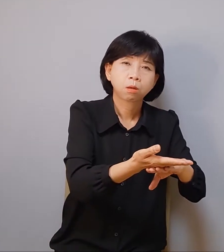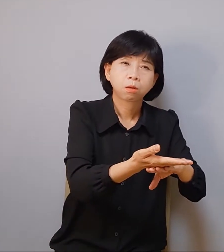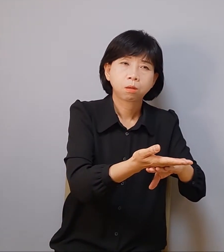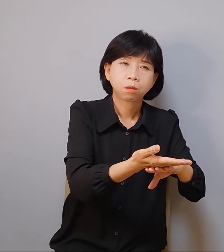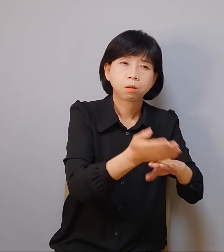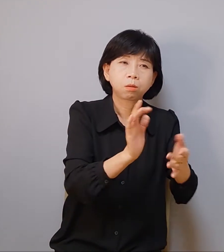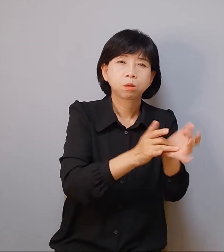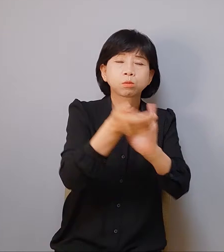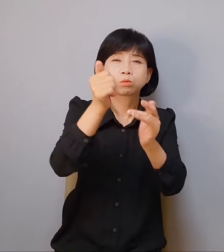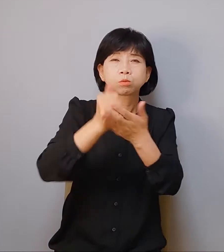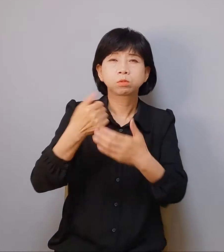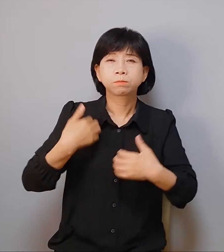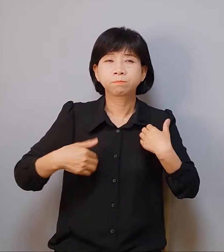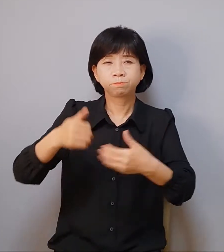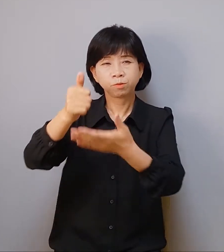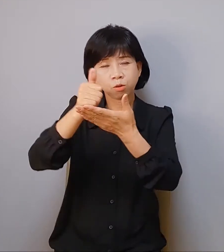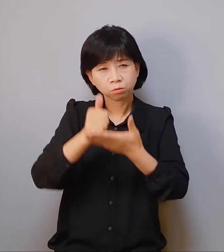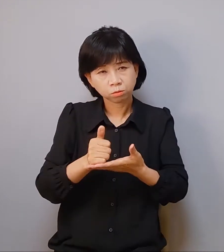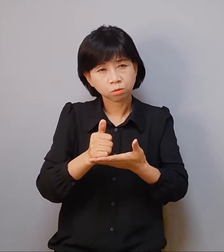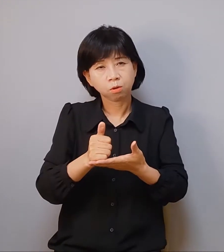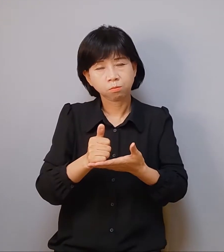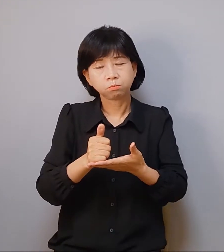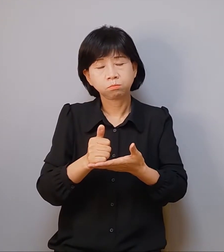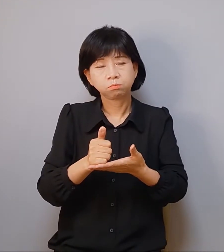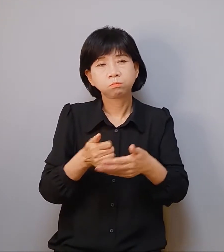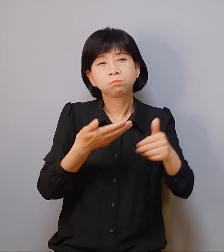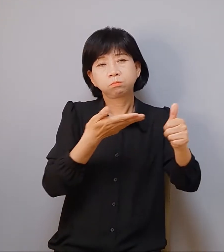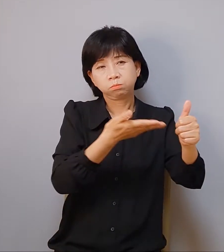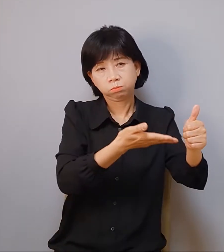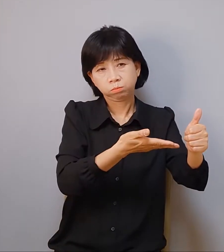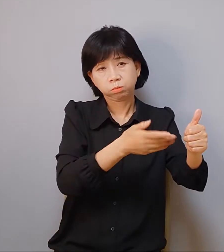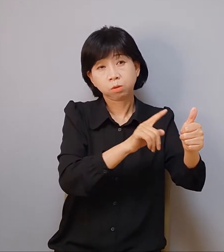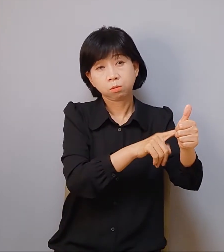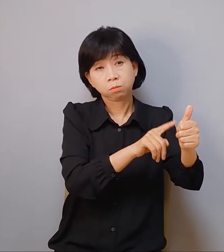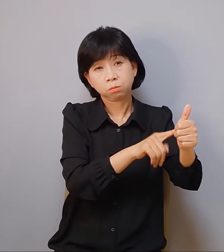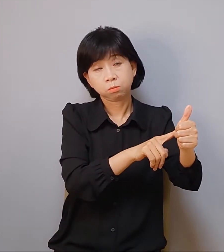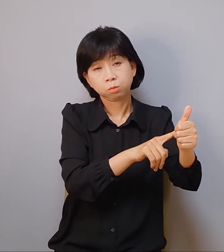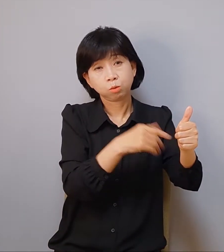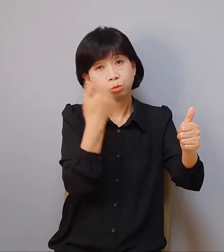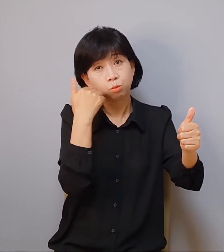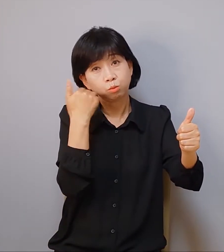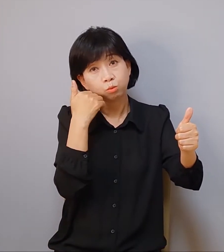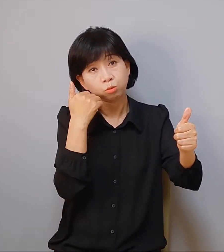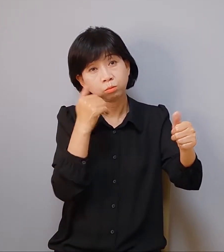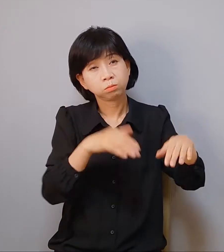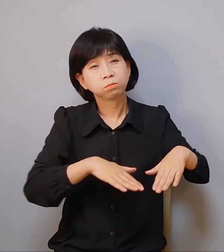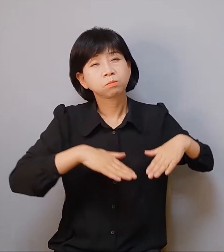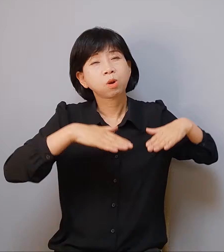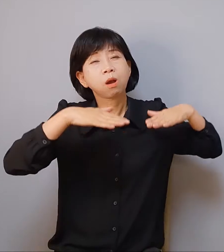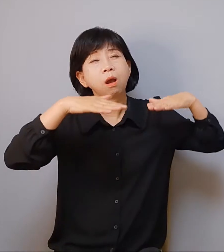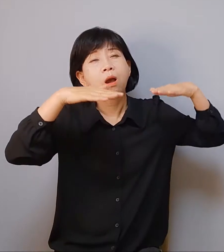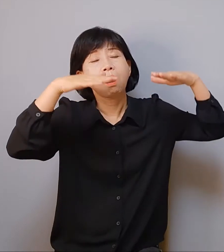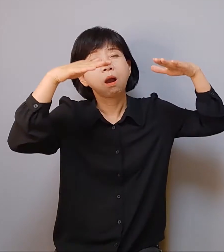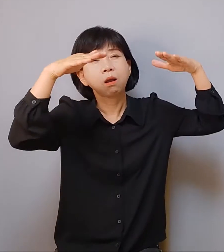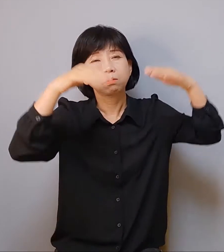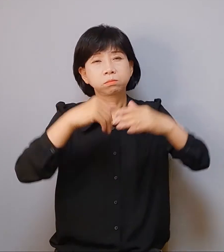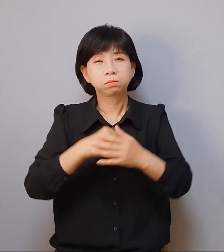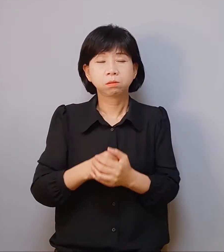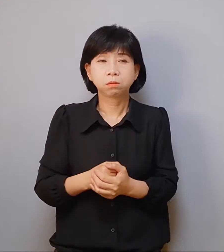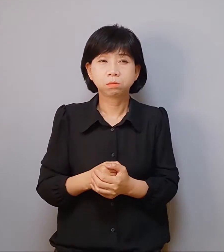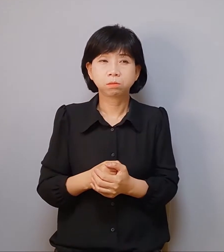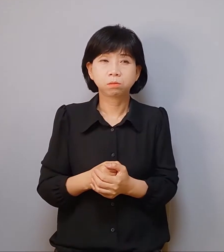줍니다. 그 사건을 계기로 극적으로 바뀐 소년의 삶. 그 소년은 자라서 TV나 라디오가 없는 그